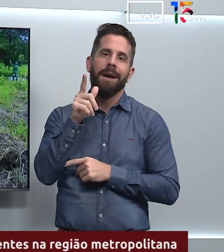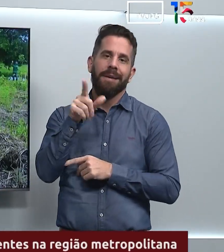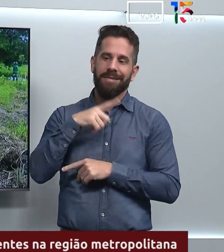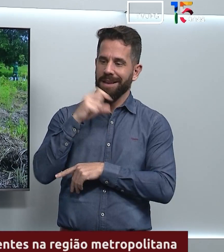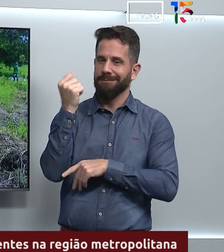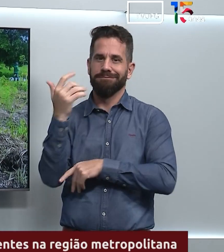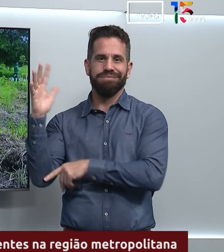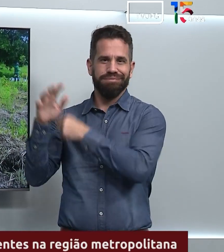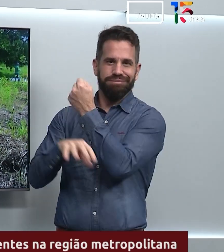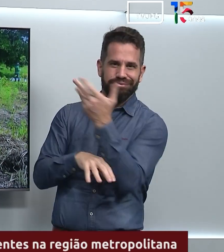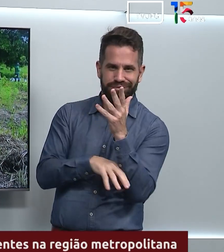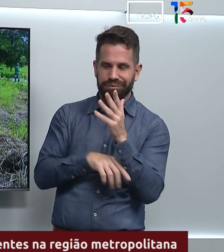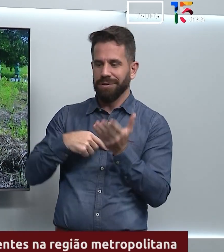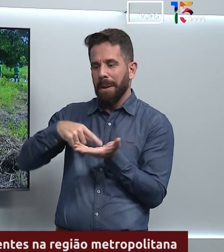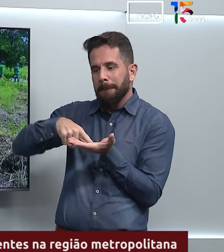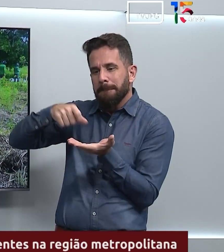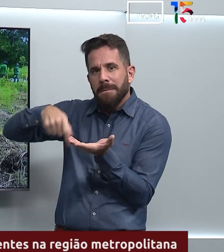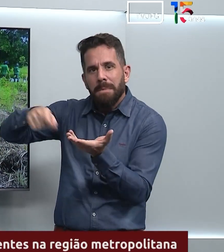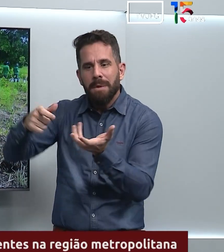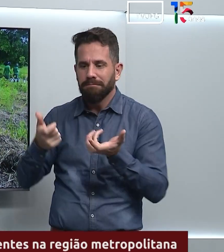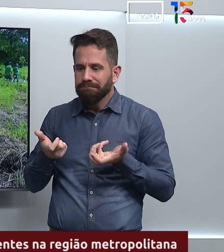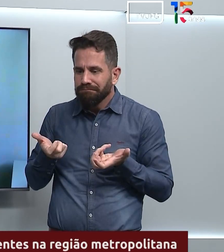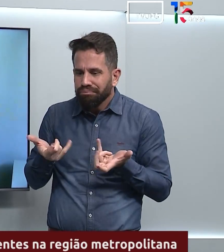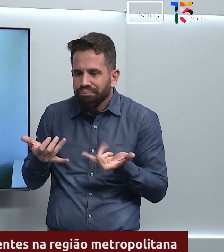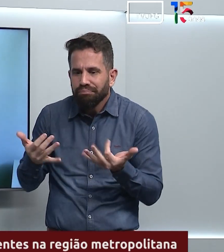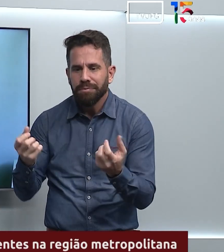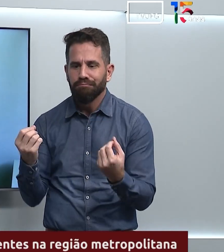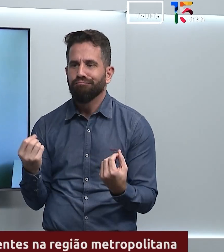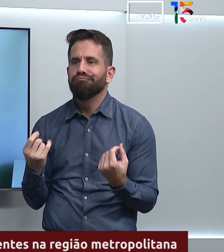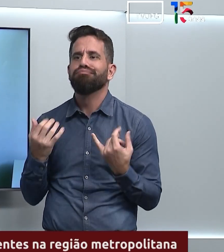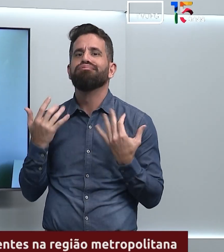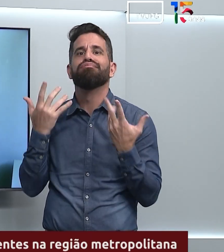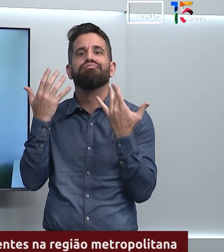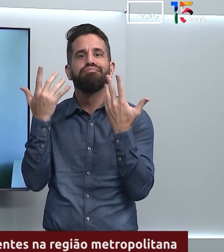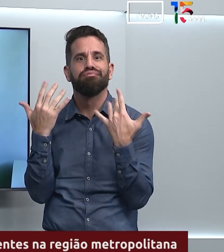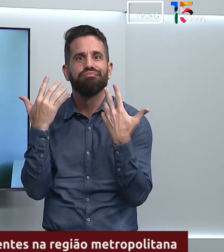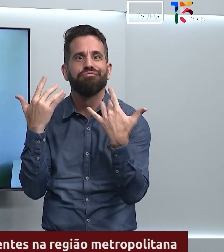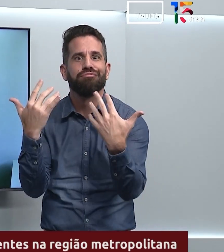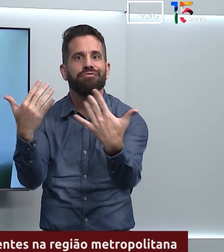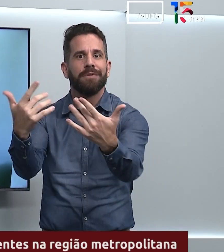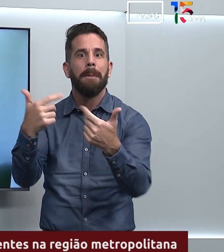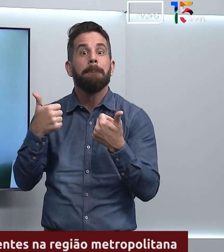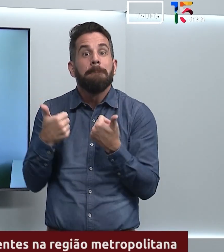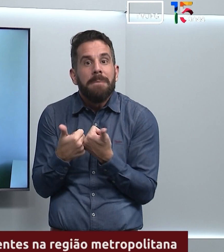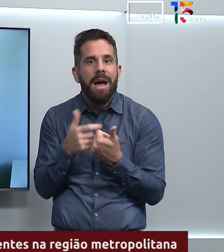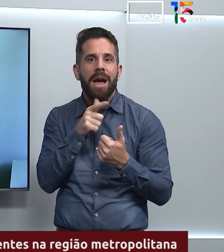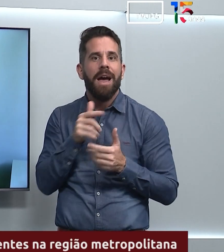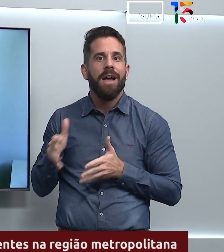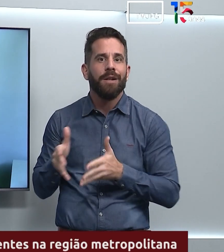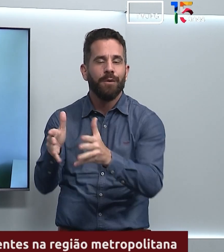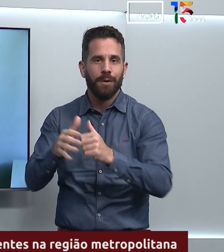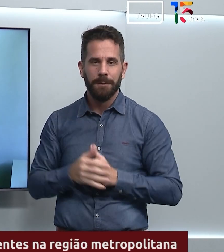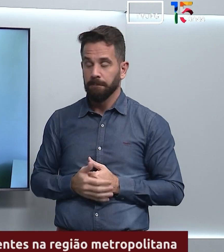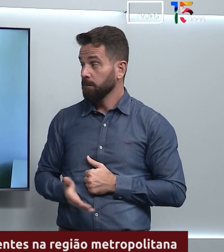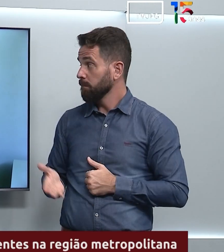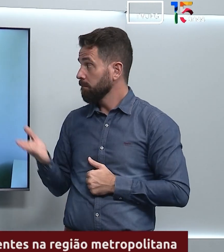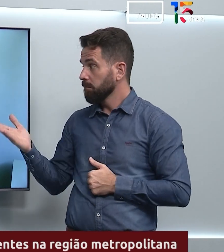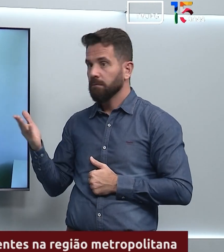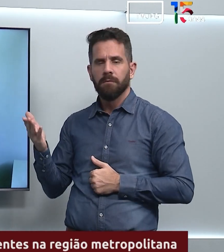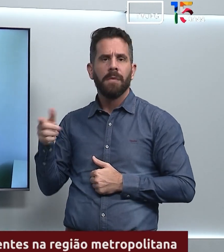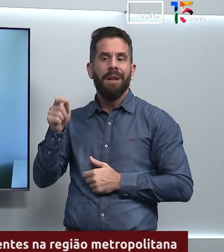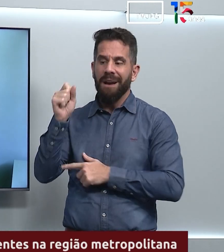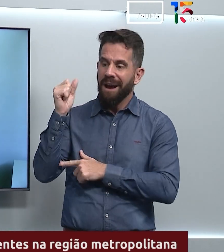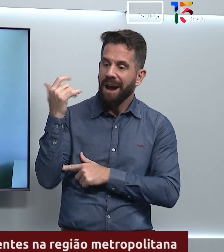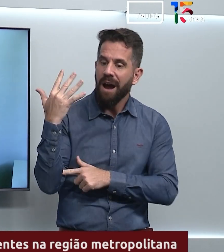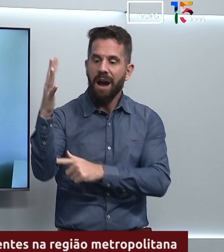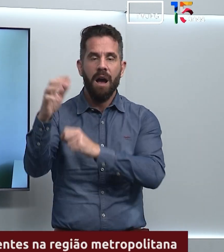Diego explica o motivo pelo qual isso acontece. A gente sempre fala que as árvores elas são os pulmões, né, do planeta, só que